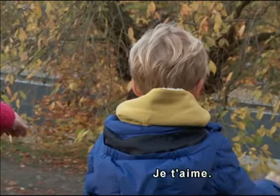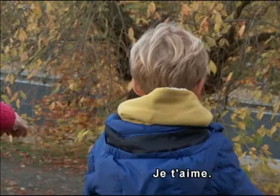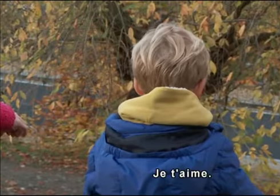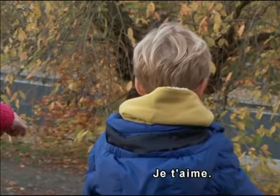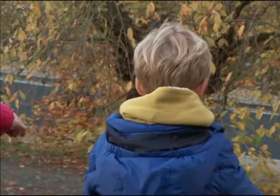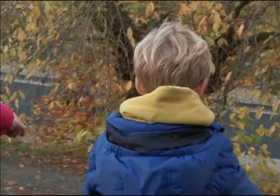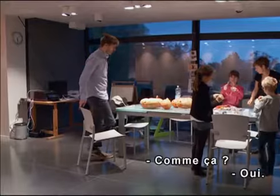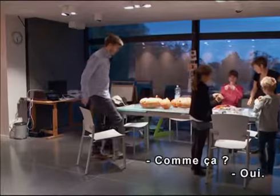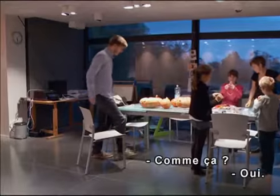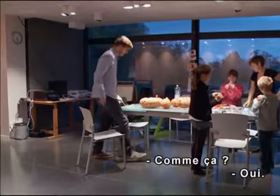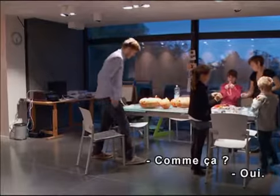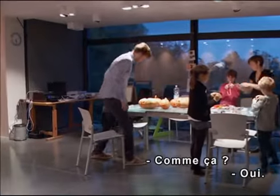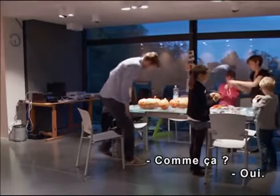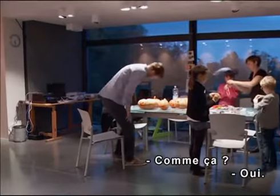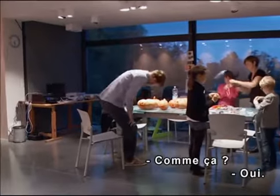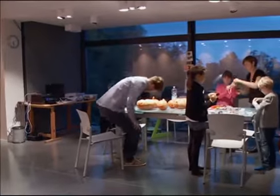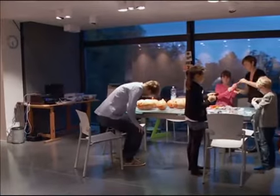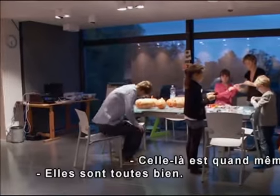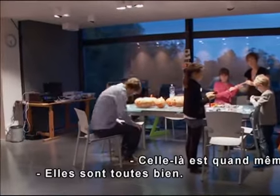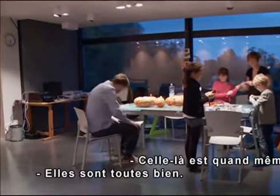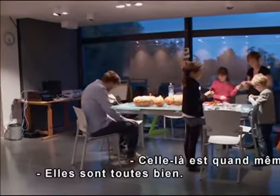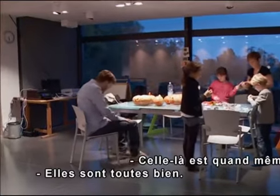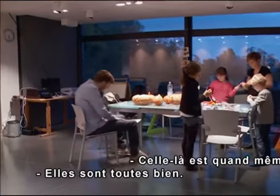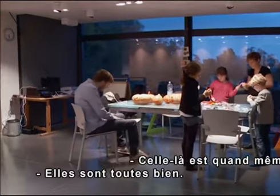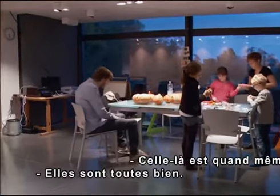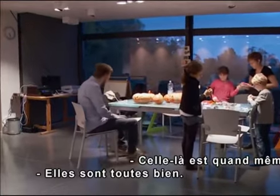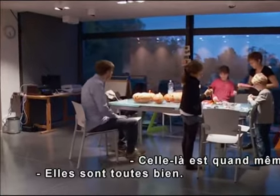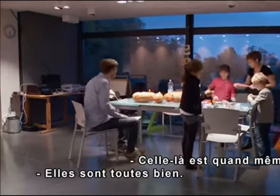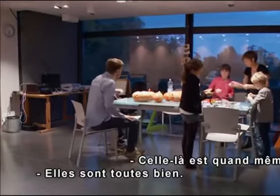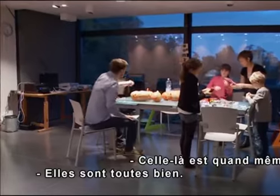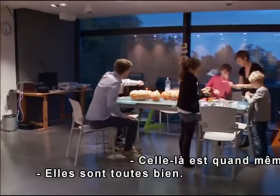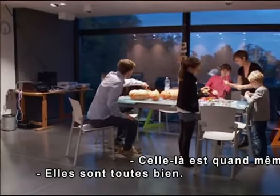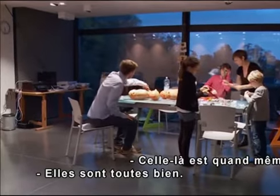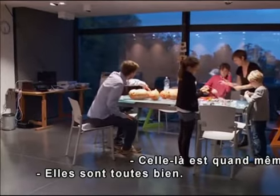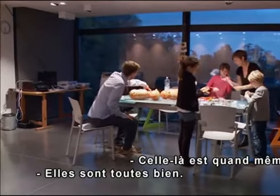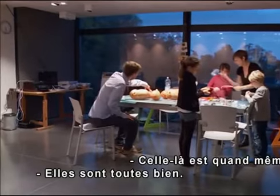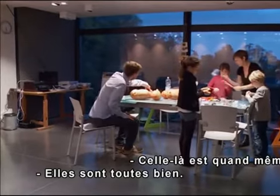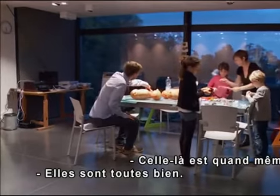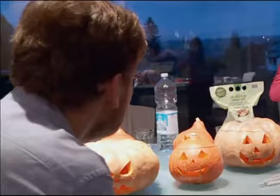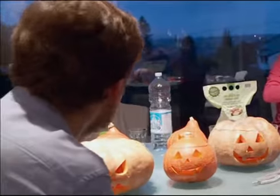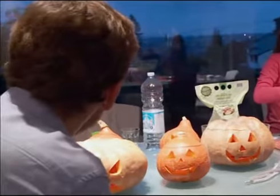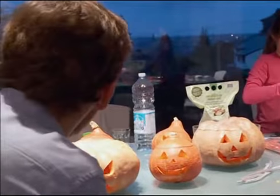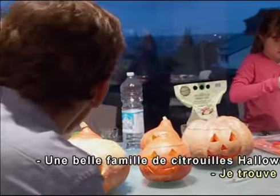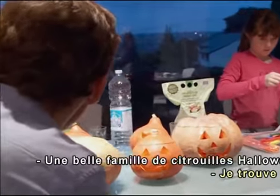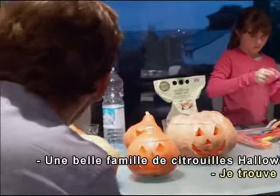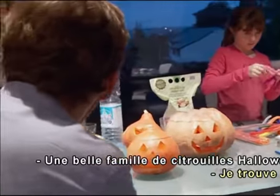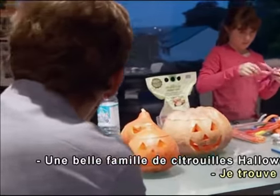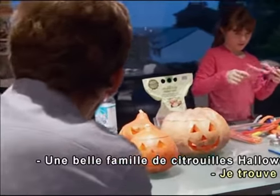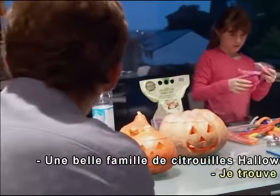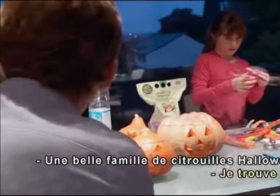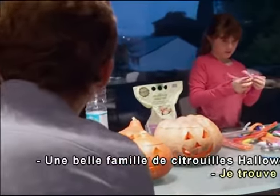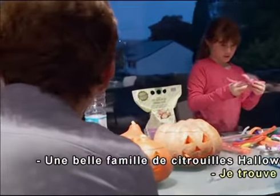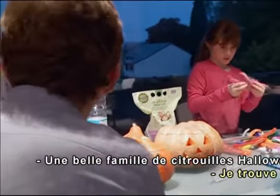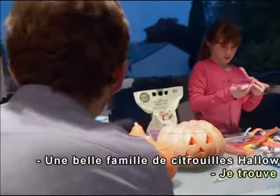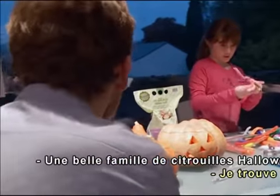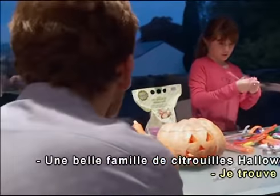Je t'aime. Comme ça? Oui. Et là, elle est quand même bien. Hein? Elles sont toutes bien. C'est une belle famille de